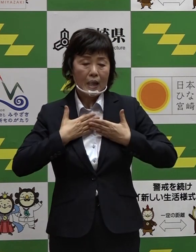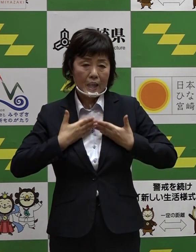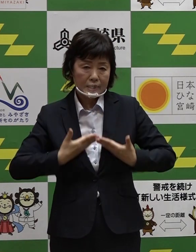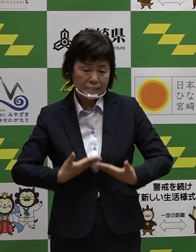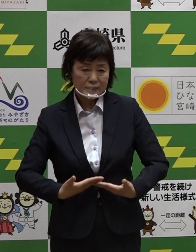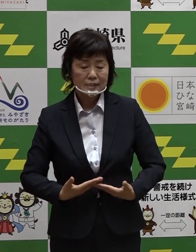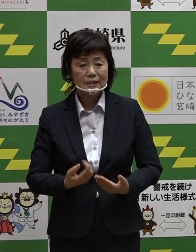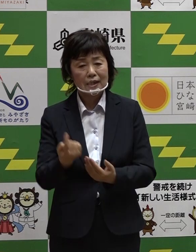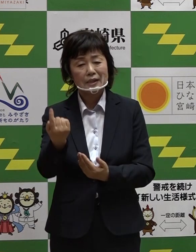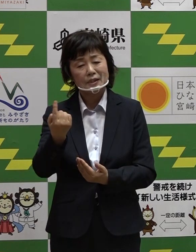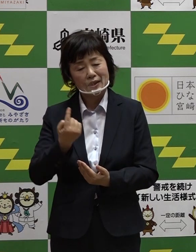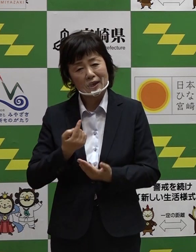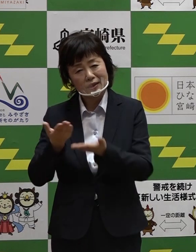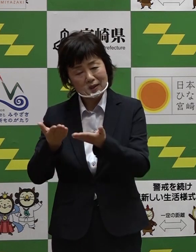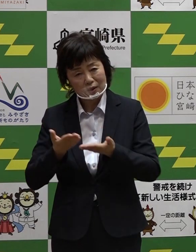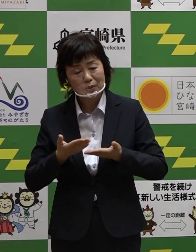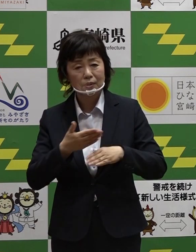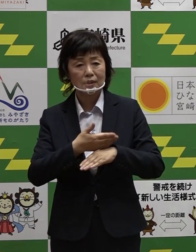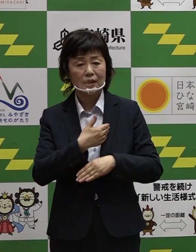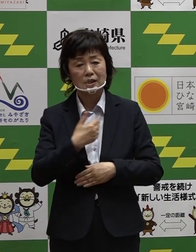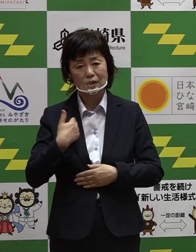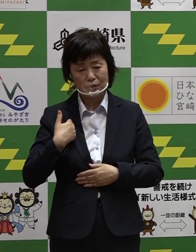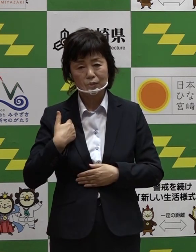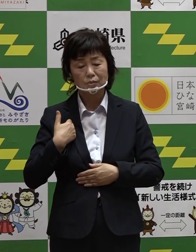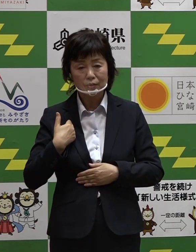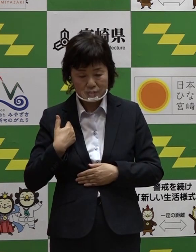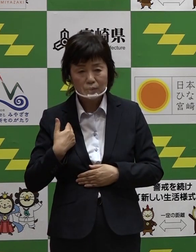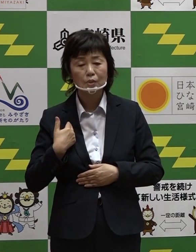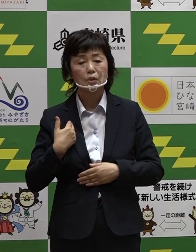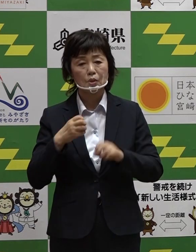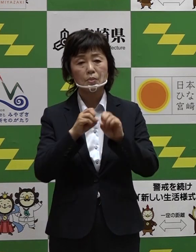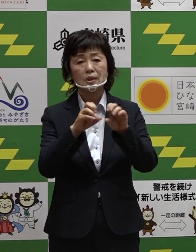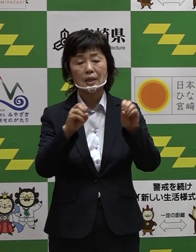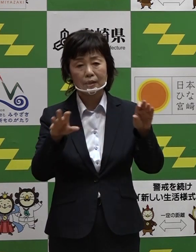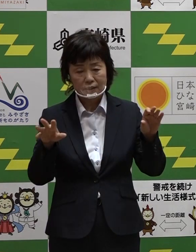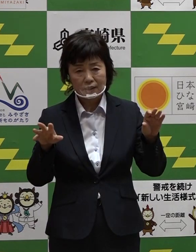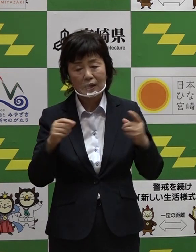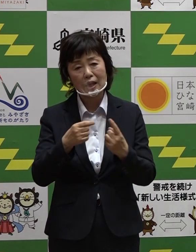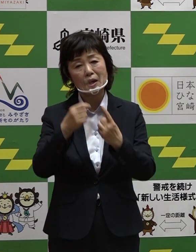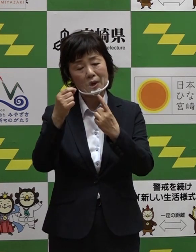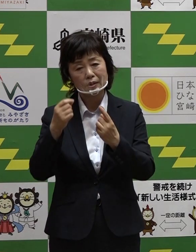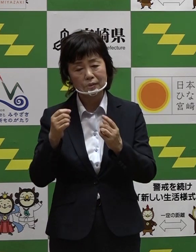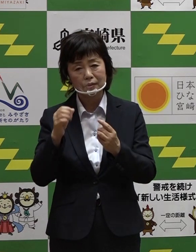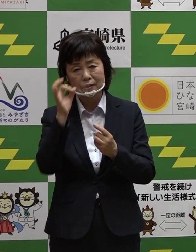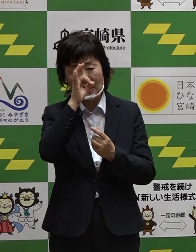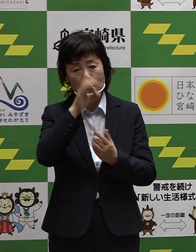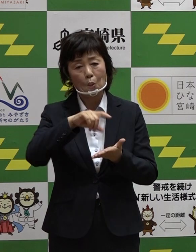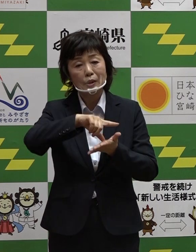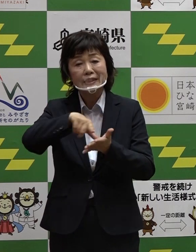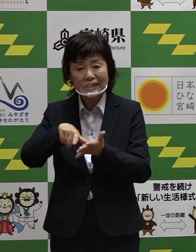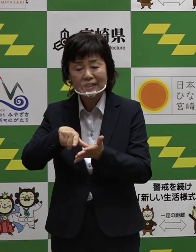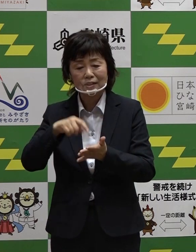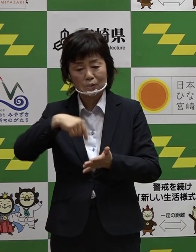ただくことができるというのをいろんな形でアピールをしながらですね、ぜひ選ばれる観光地として、